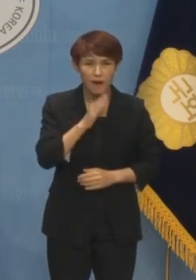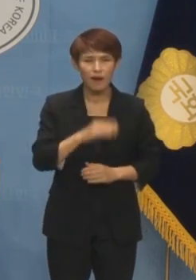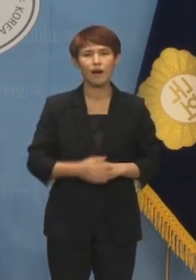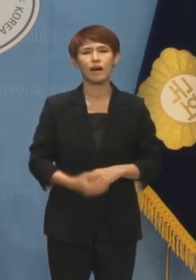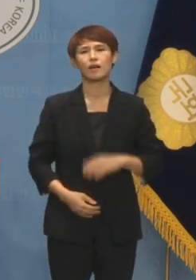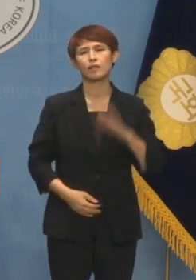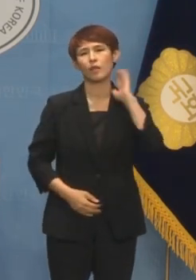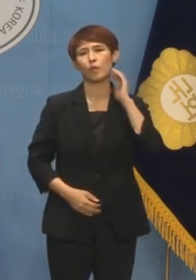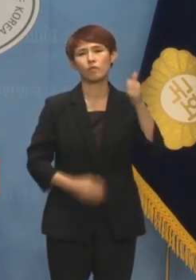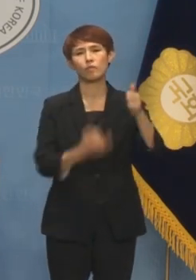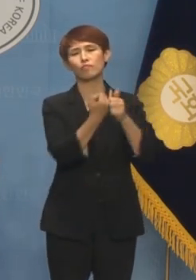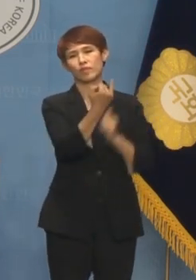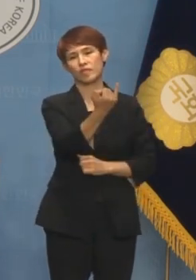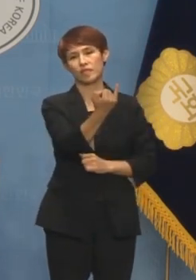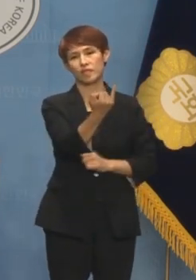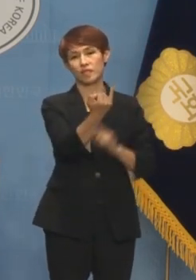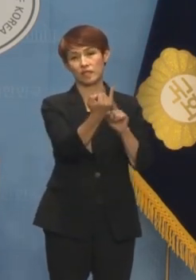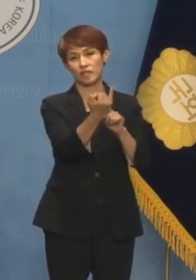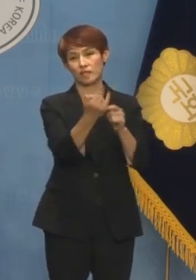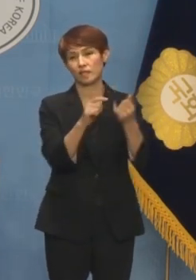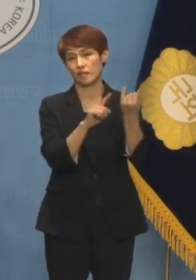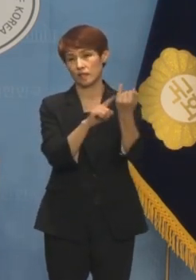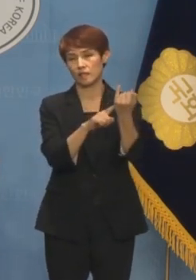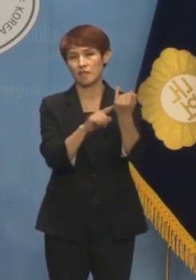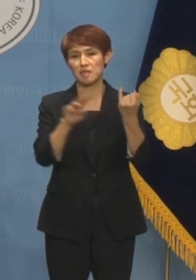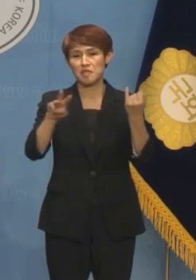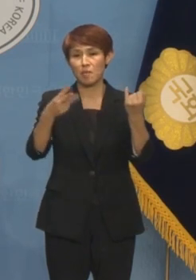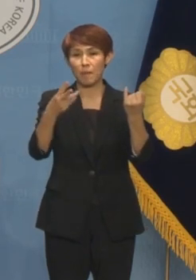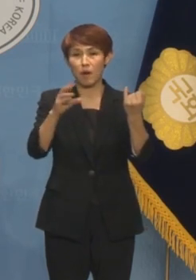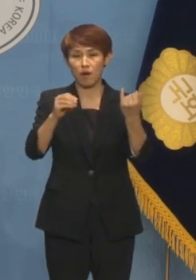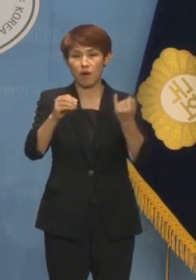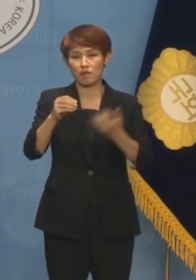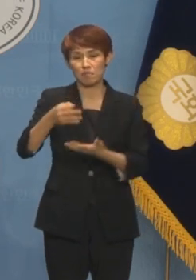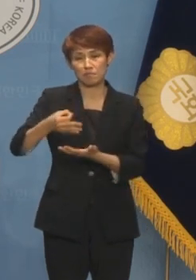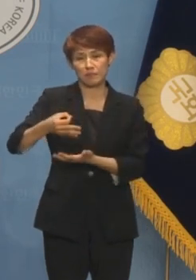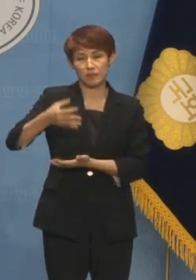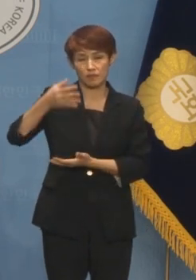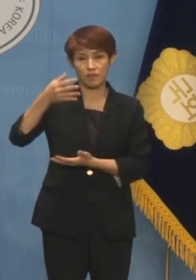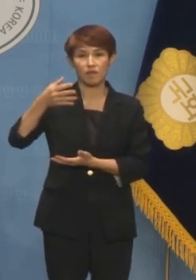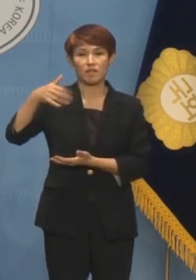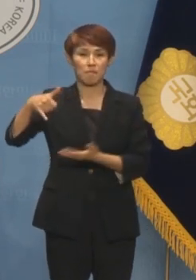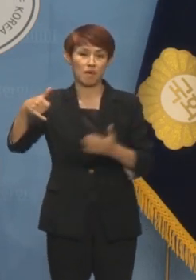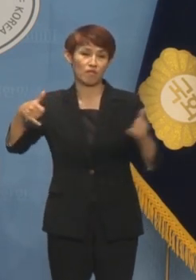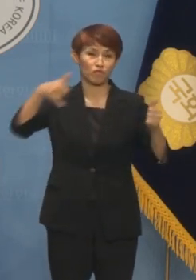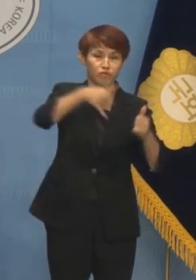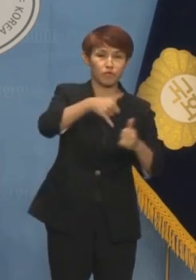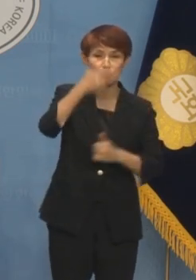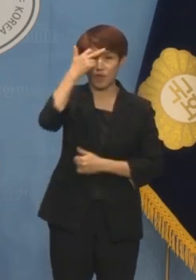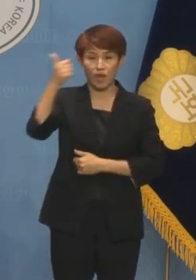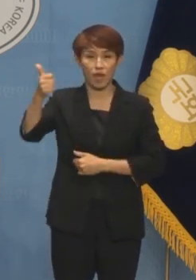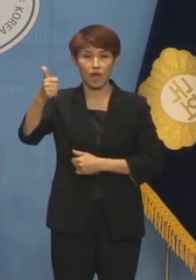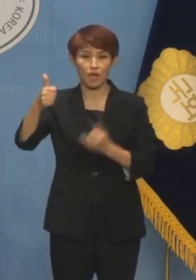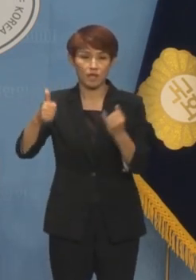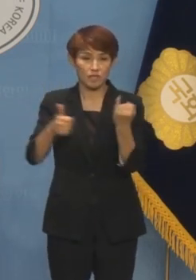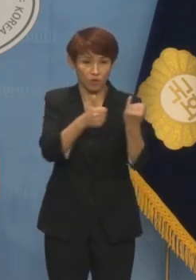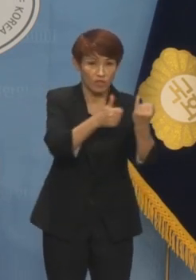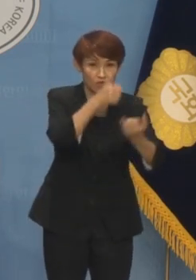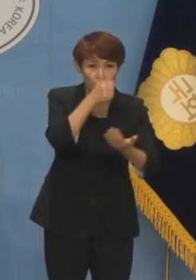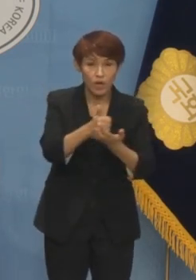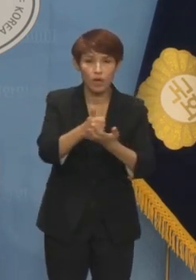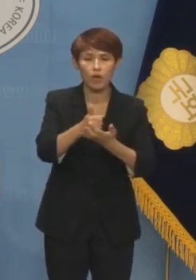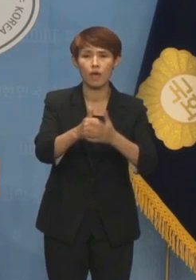윤석열 대통령의 부인 김건희 씨에게 300만 원 상당의 디올백을 건넨 최재형 목사가 스토킹 혐의로